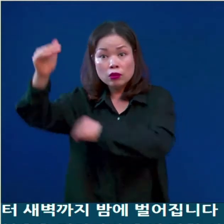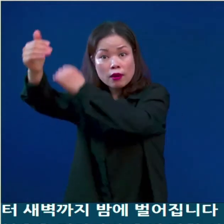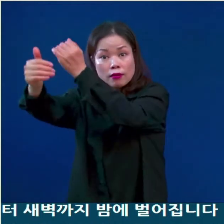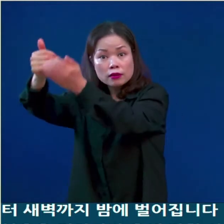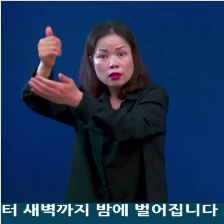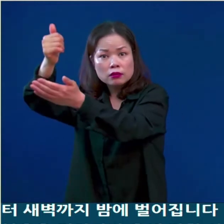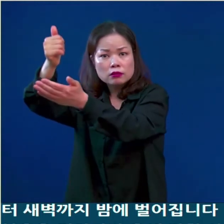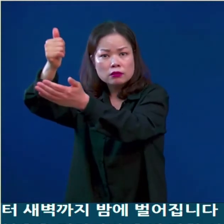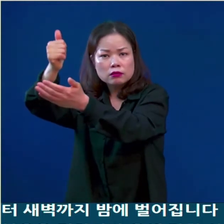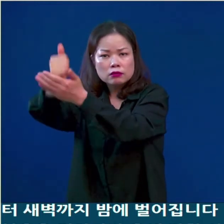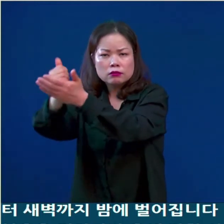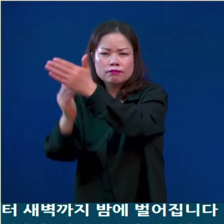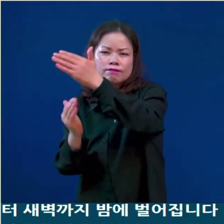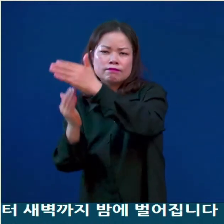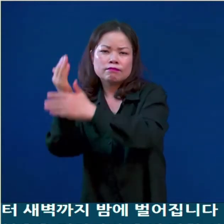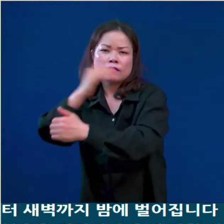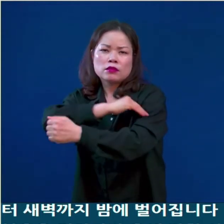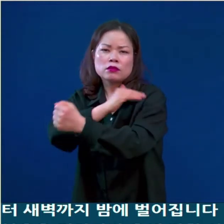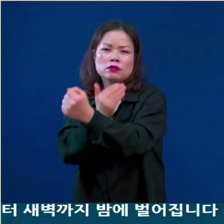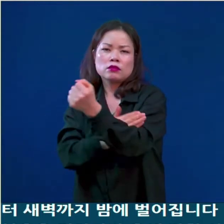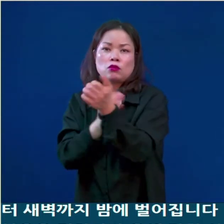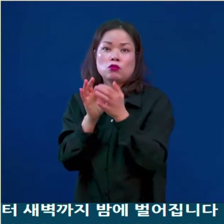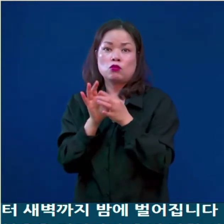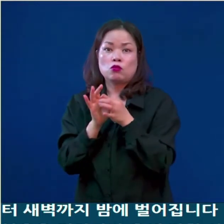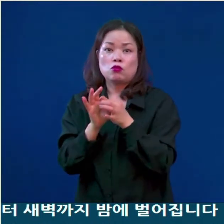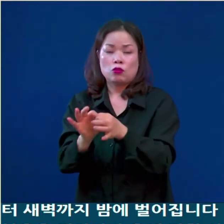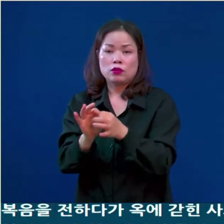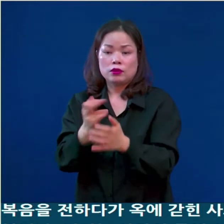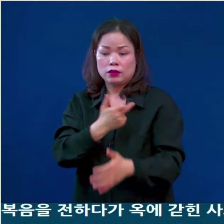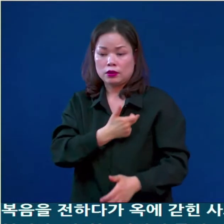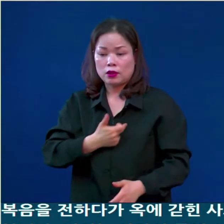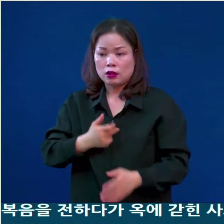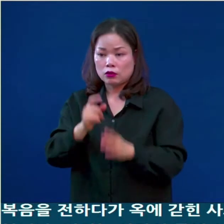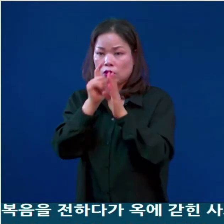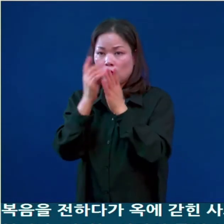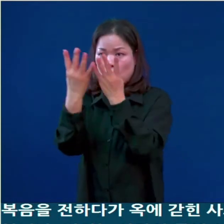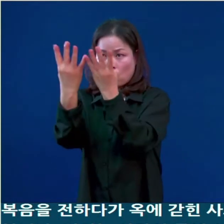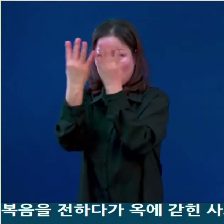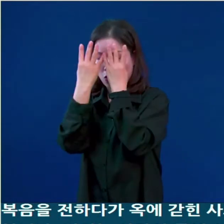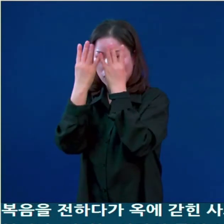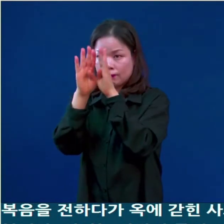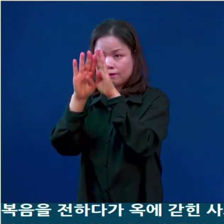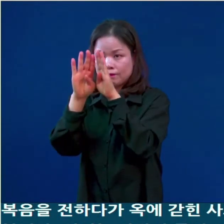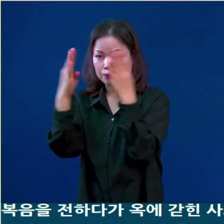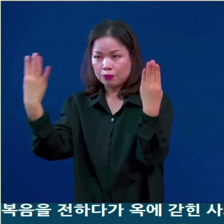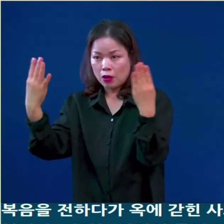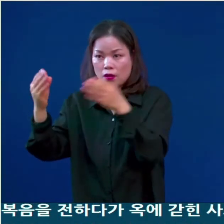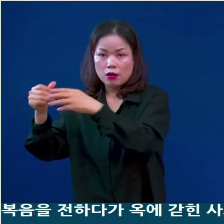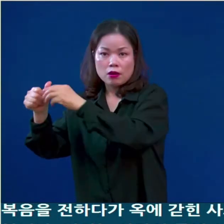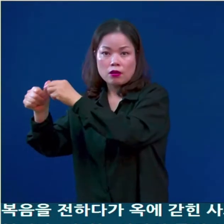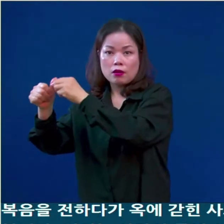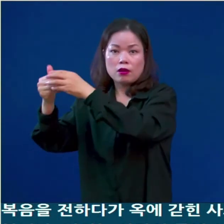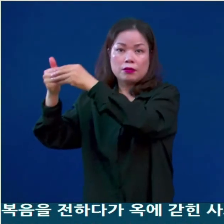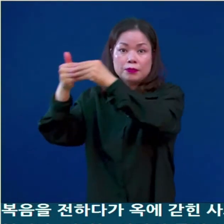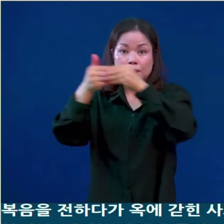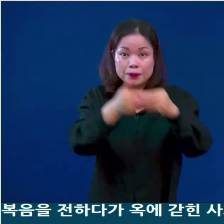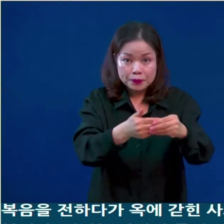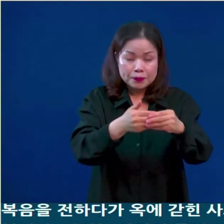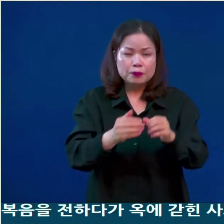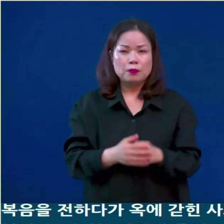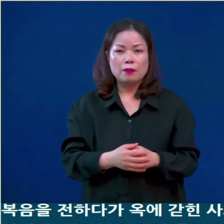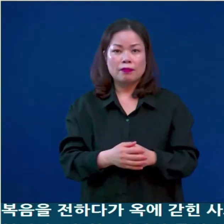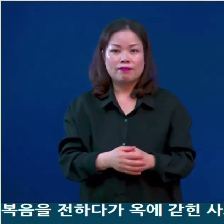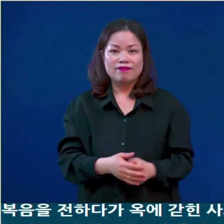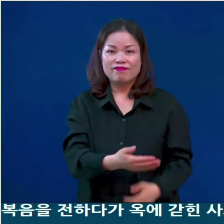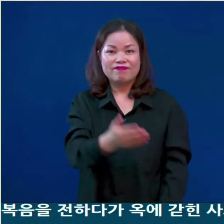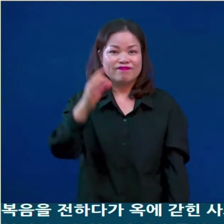하나님은 초자연적인 역사를 통해 사도들을 옥에서 건져내십니다. 여러분